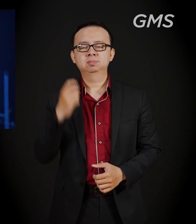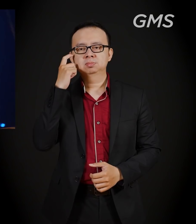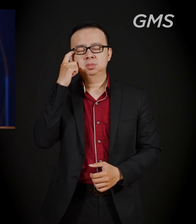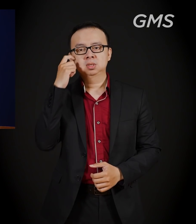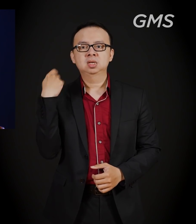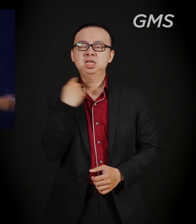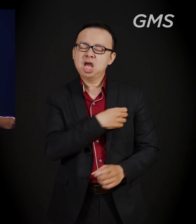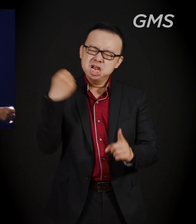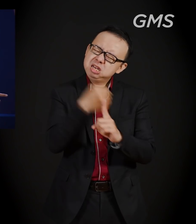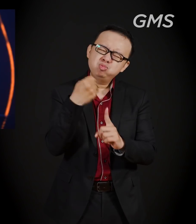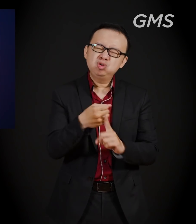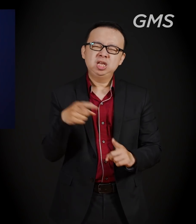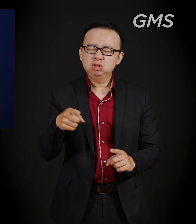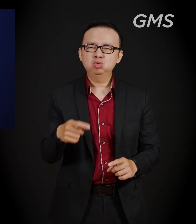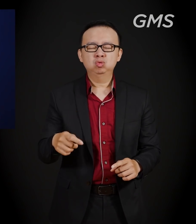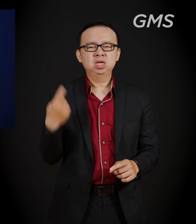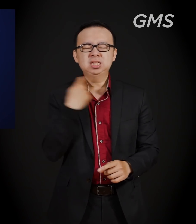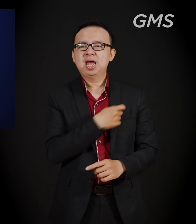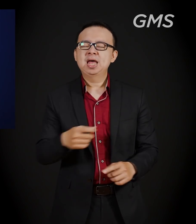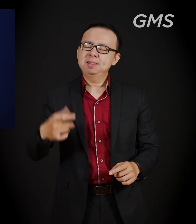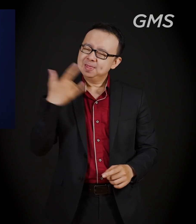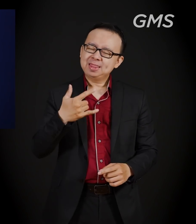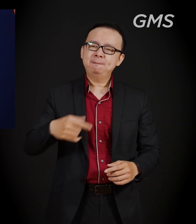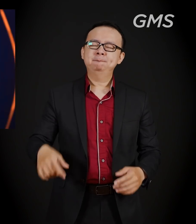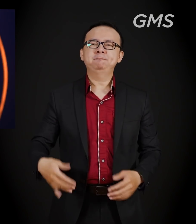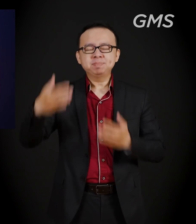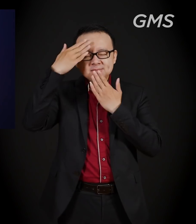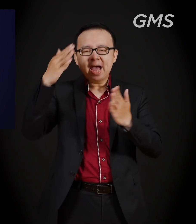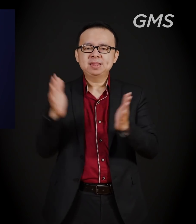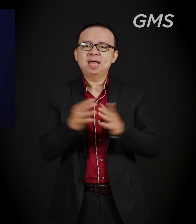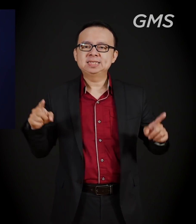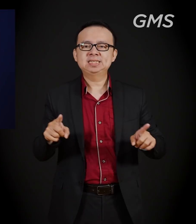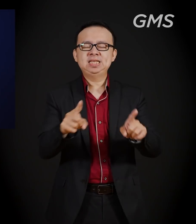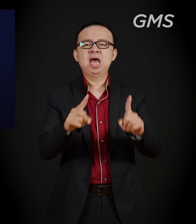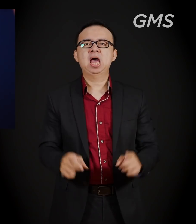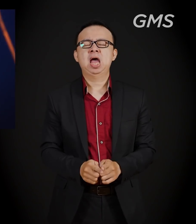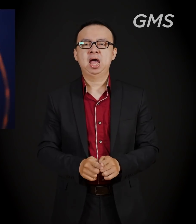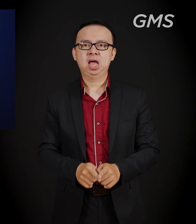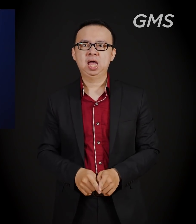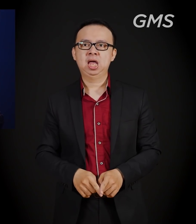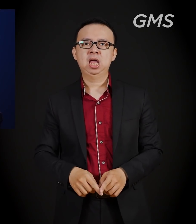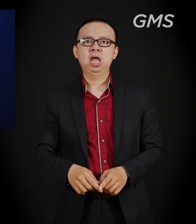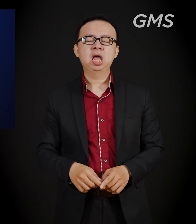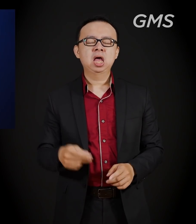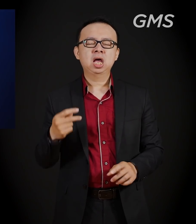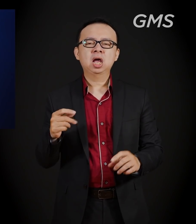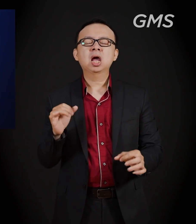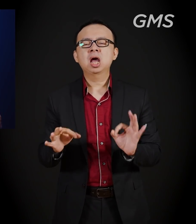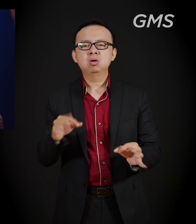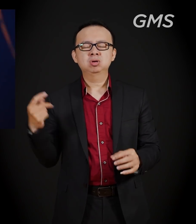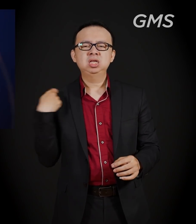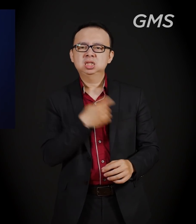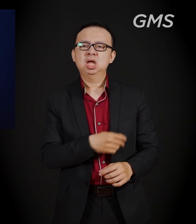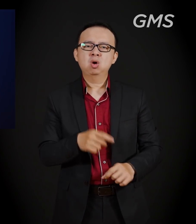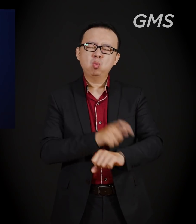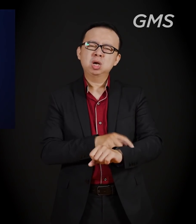difitnah, dikhianati, taat dan setia. Menghadapi tantangan, menghadapi pergumulan, menghadapi masa-masa yang sukar, taat dan setia.